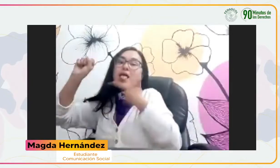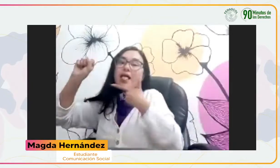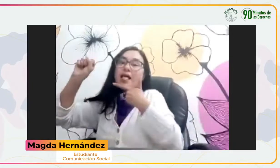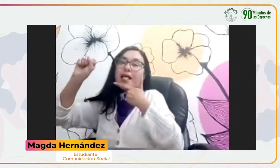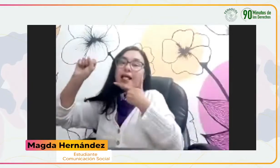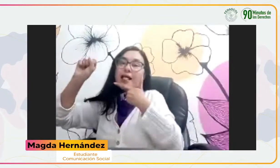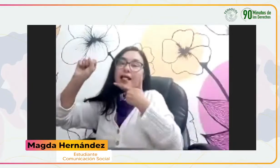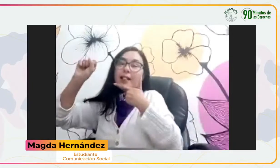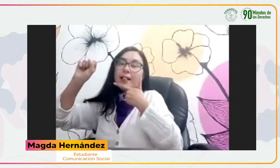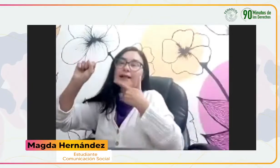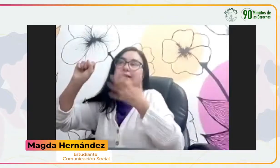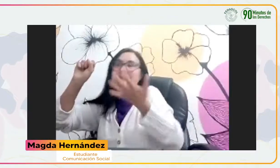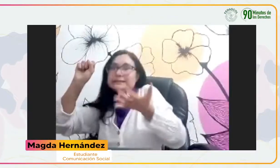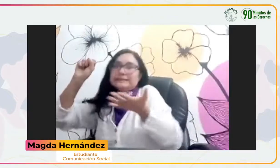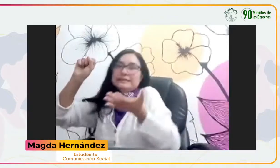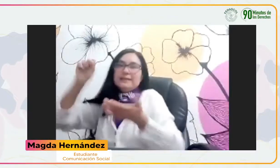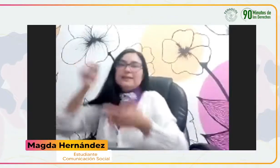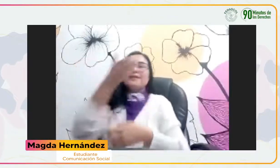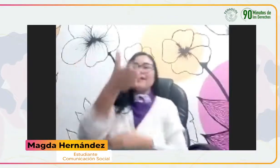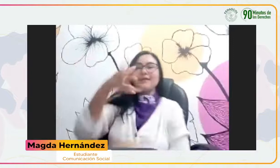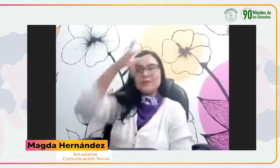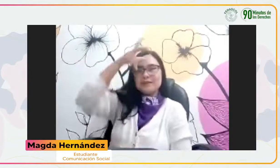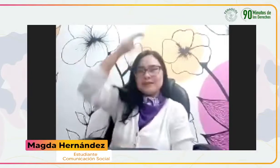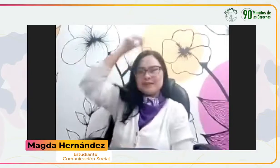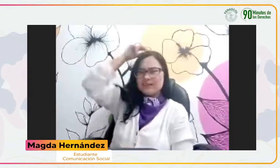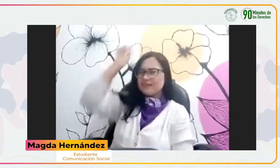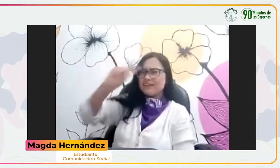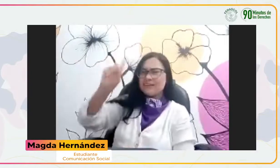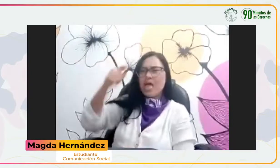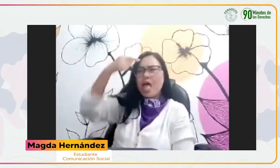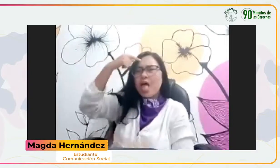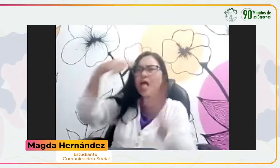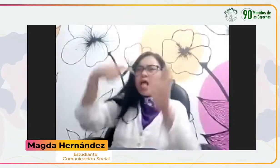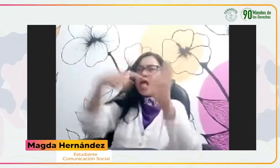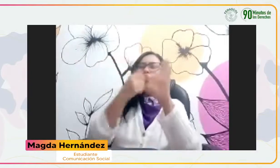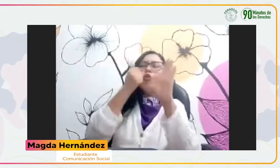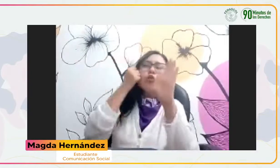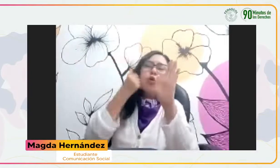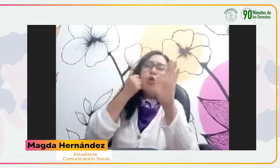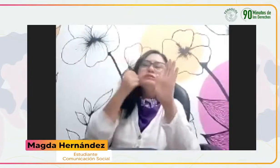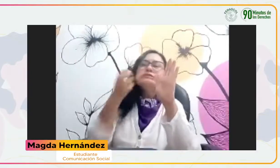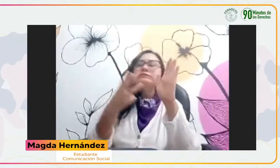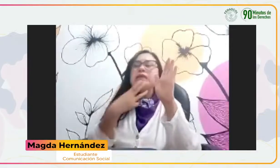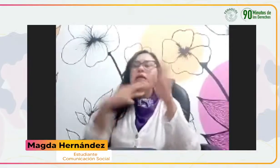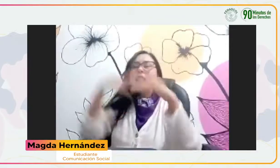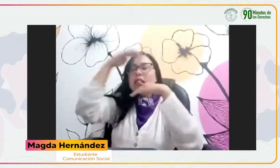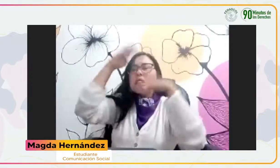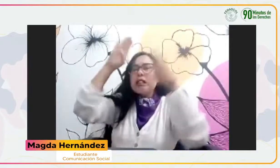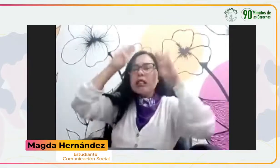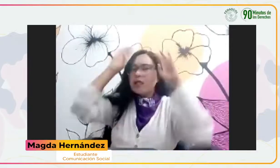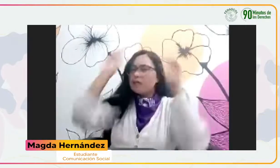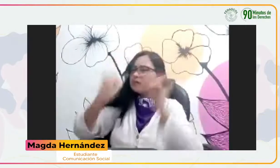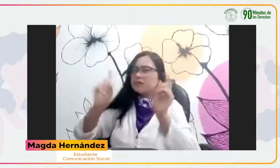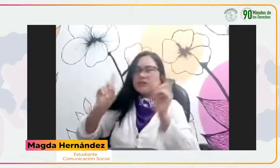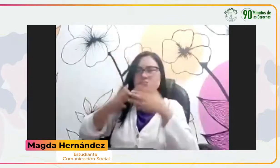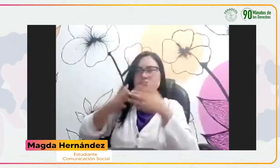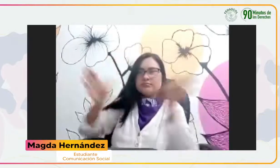Cristina que de pronto se relaciona el lesbianismo con el feminismo, hay que